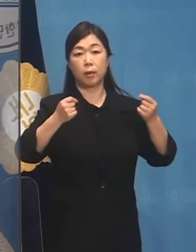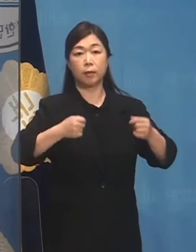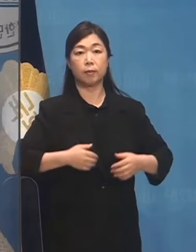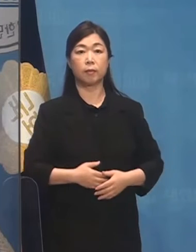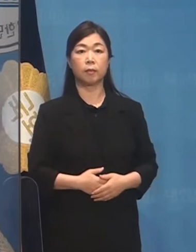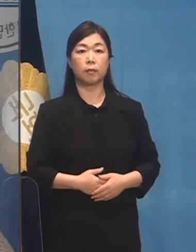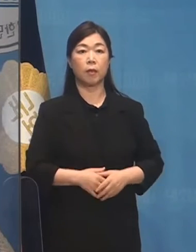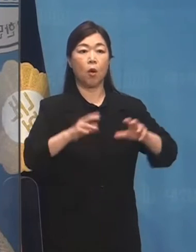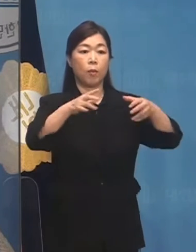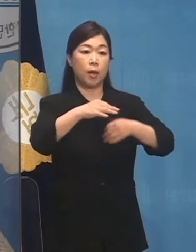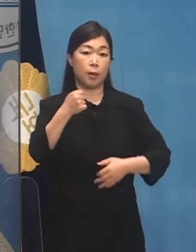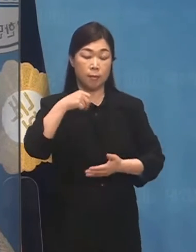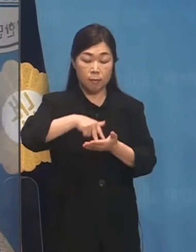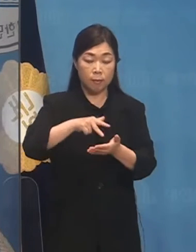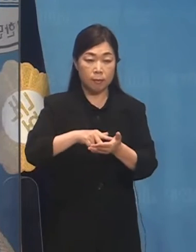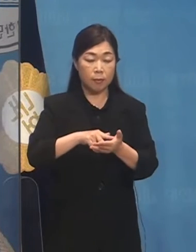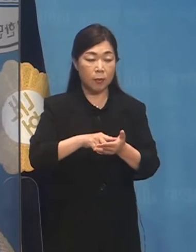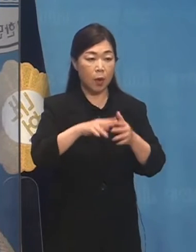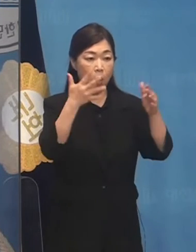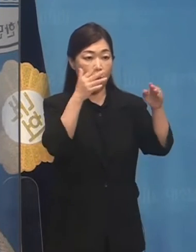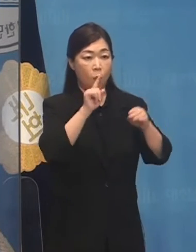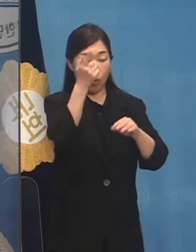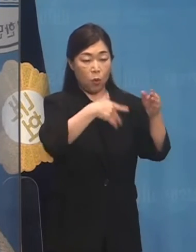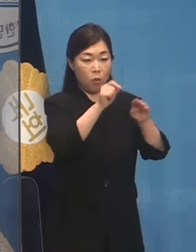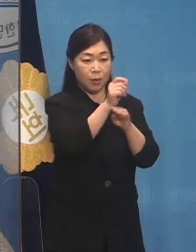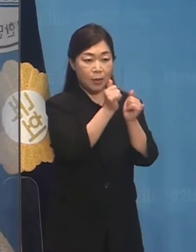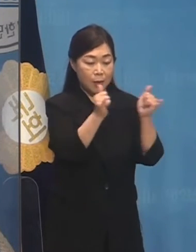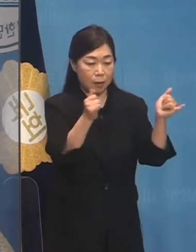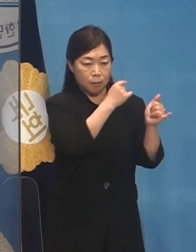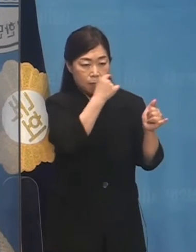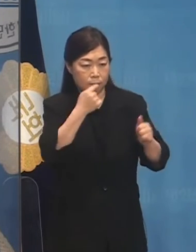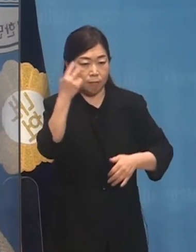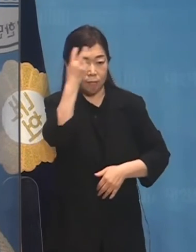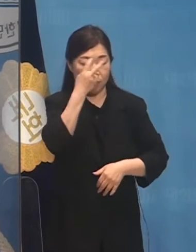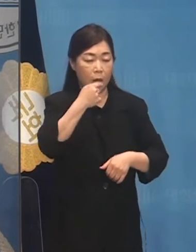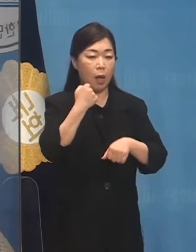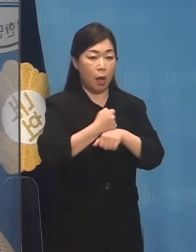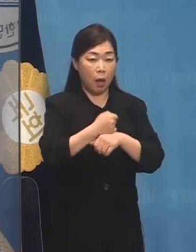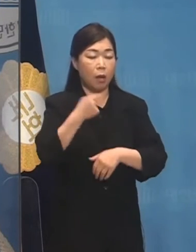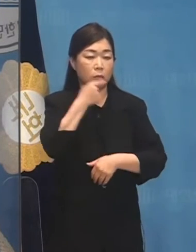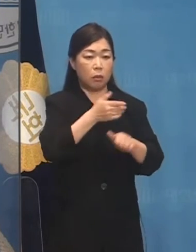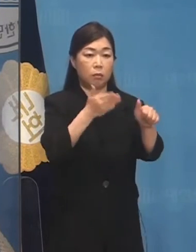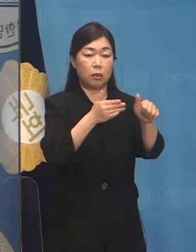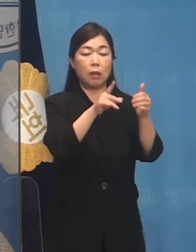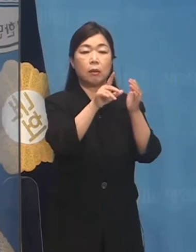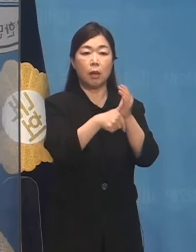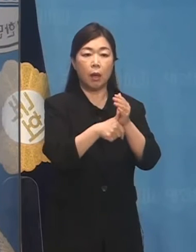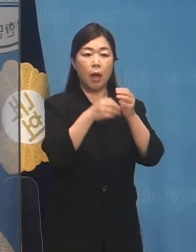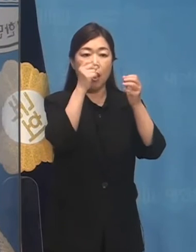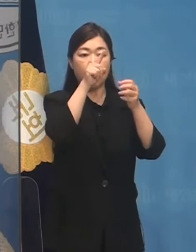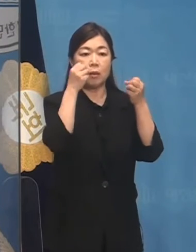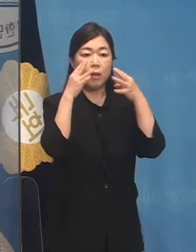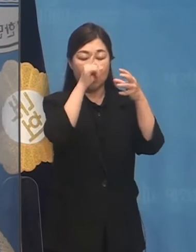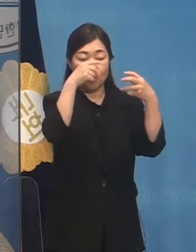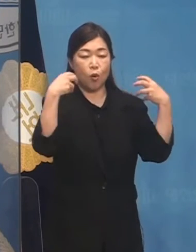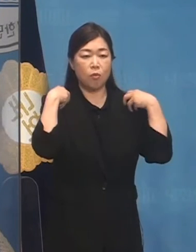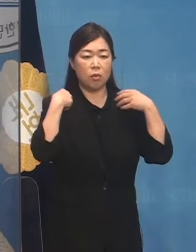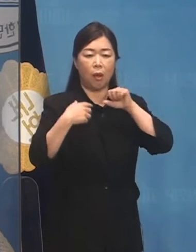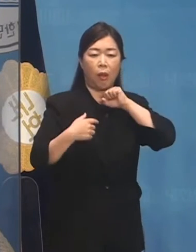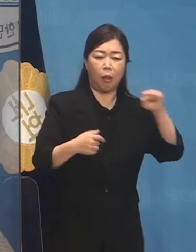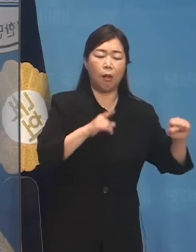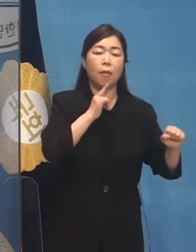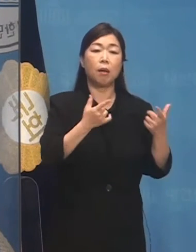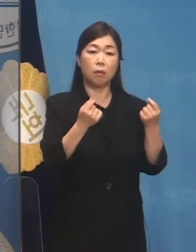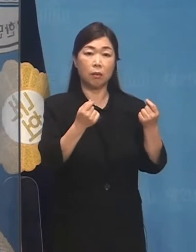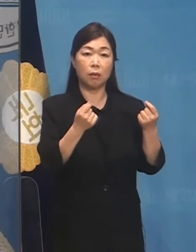것입니다. 국민의힘은 고위공직자를 제대로 검증하자는 요청을 두고 새 정부 발목 잡기라고도 합니다.